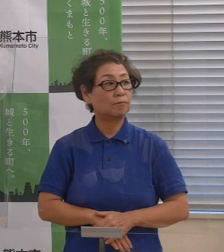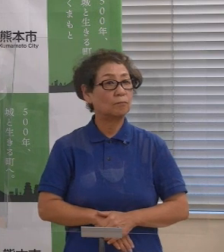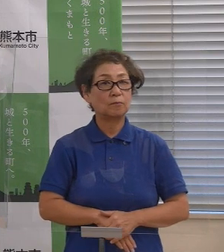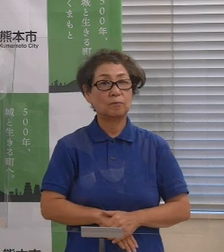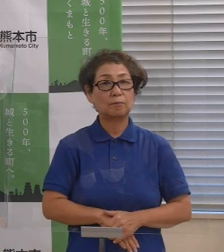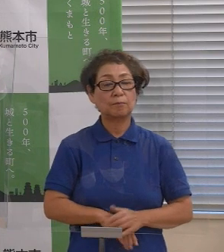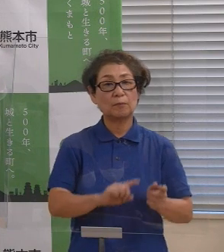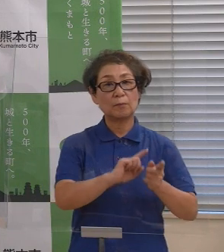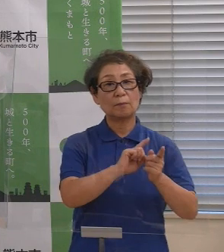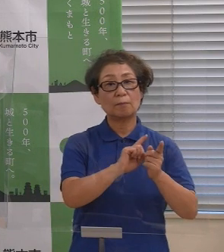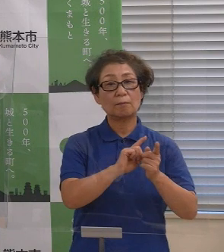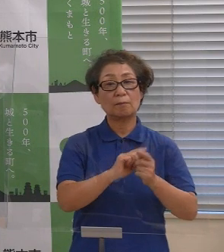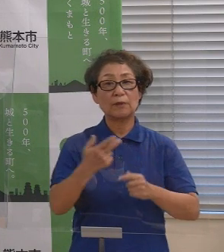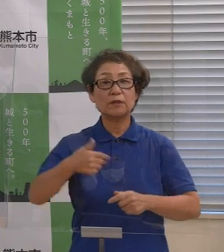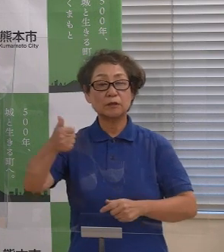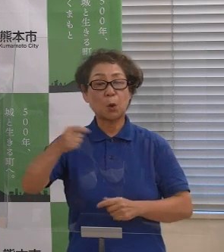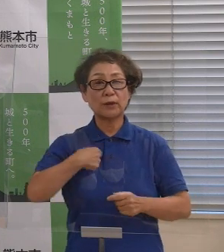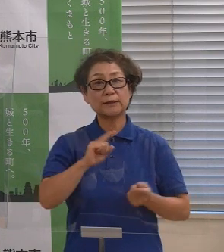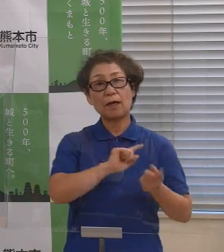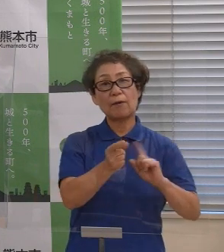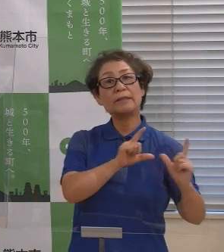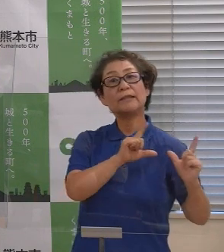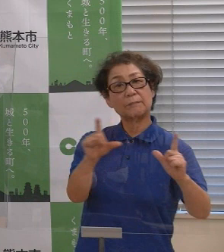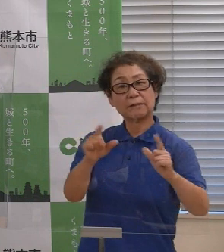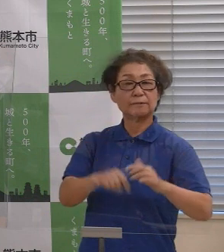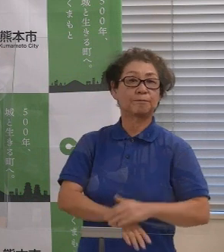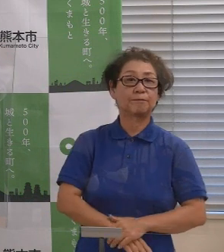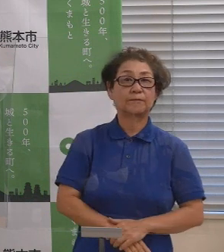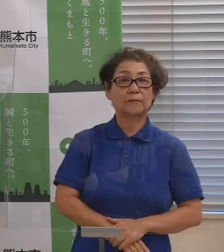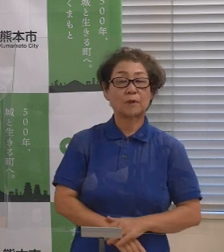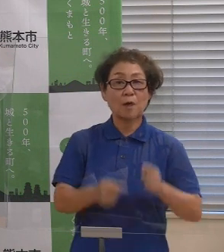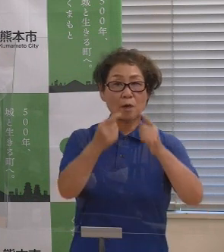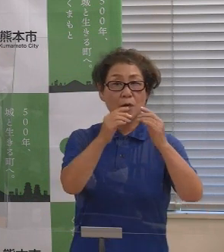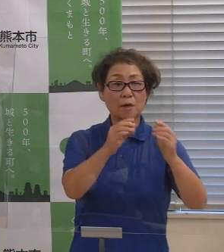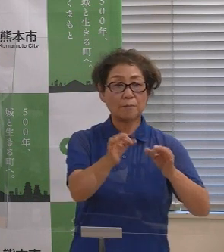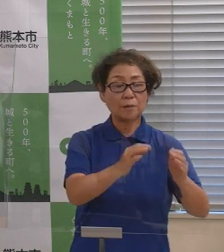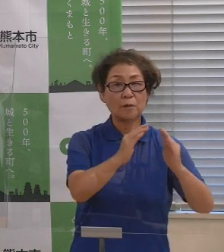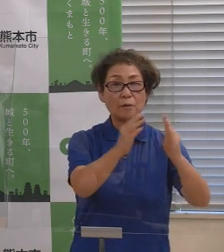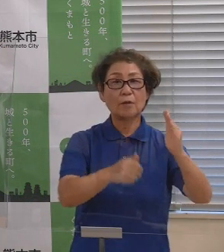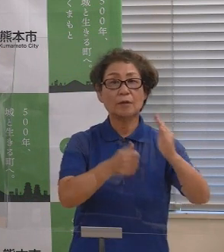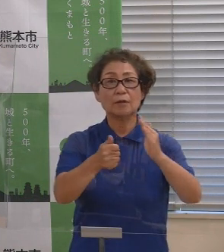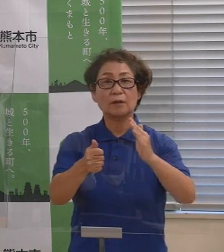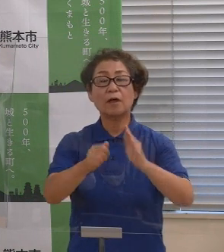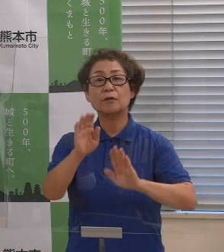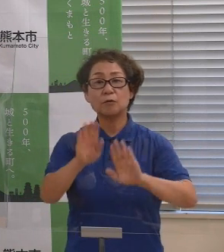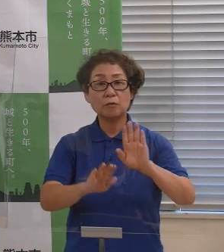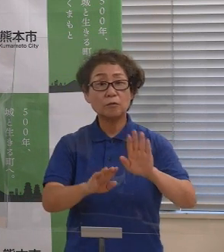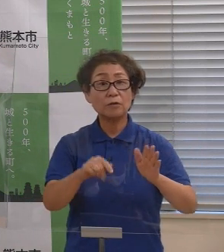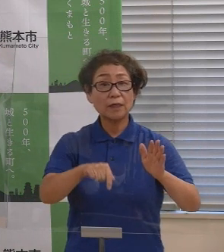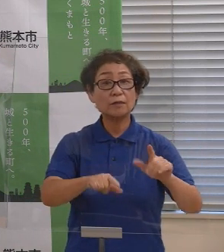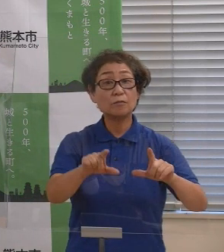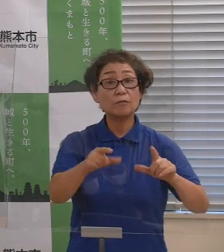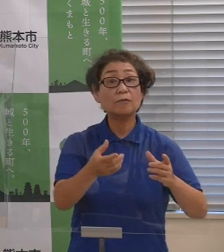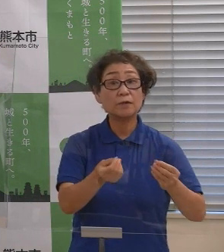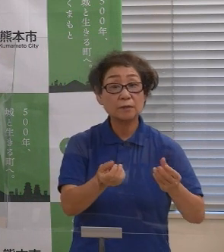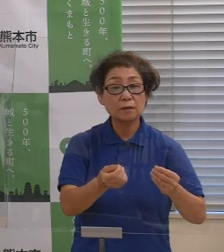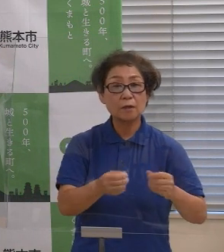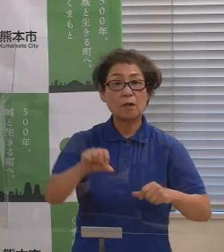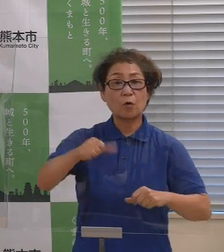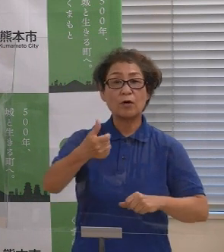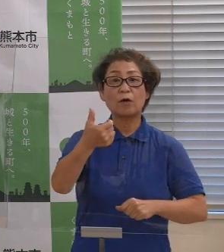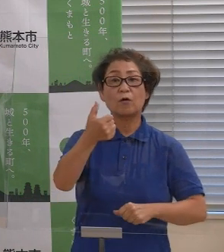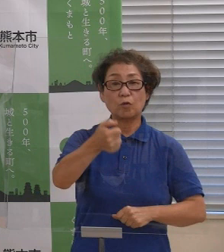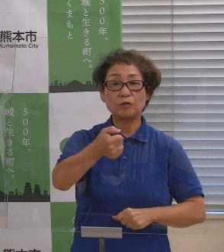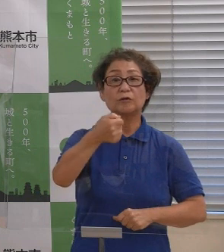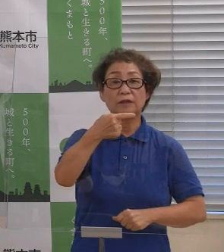私の方から よろしく、じゃあすいません、 個別訪問した中でということでございますでしょうか。551